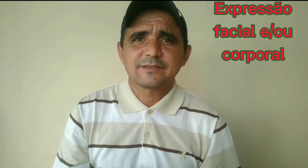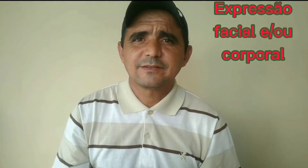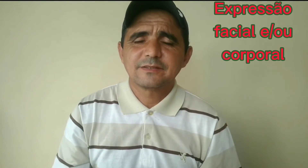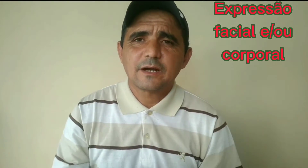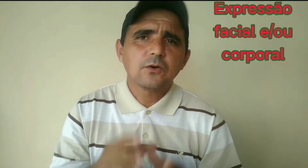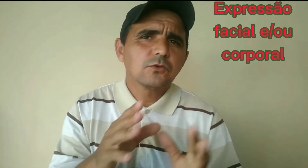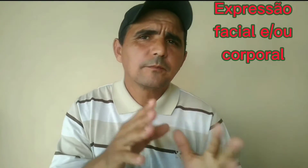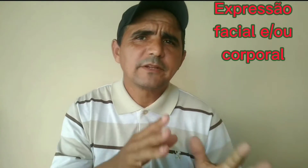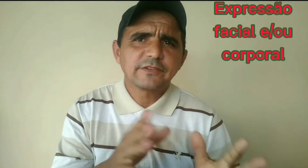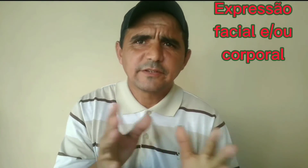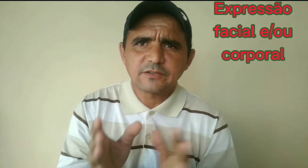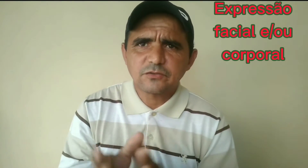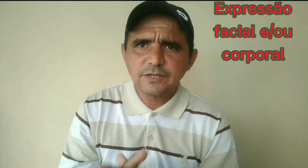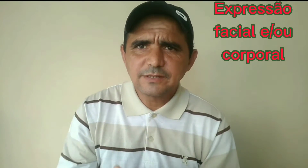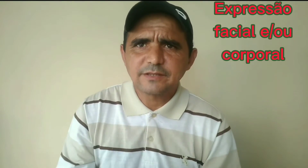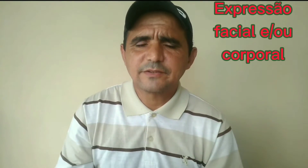pesquisas feitas,